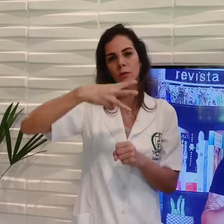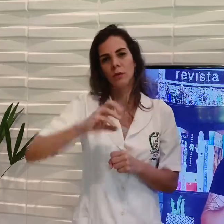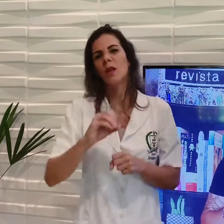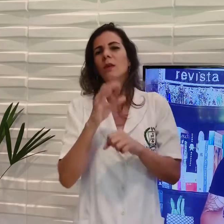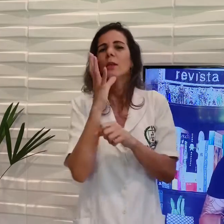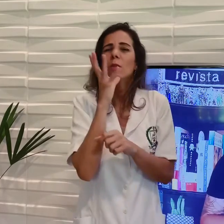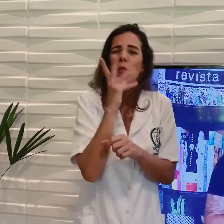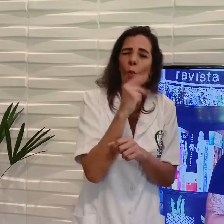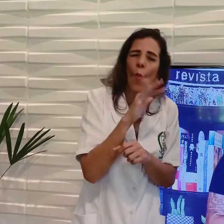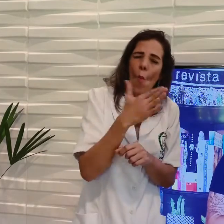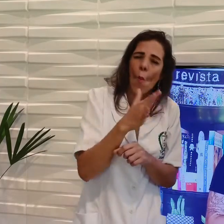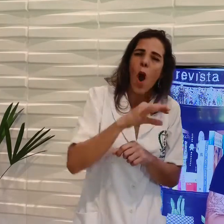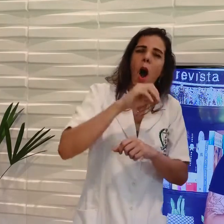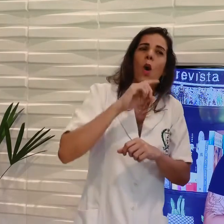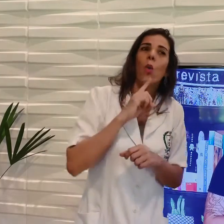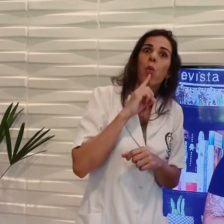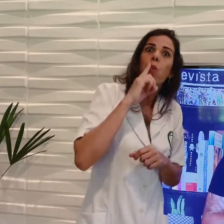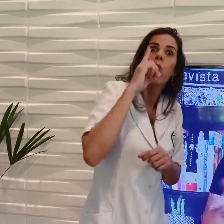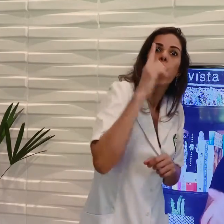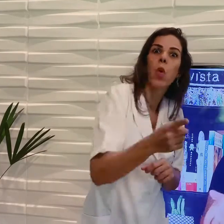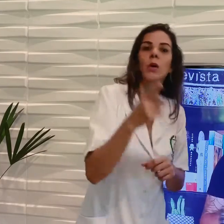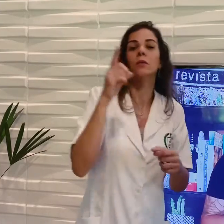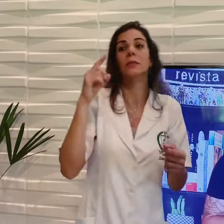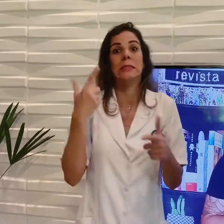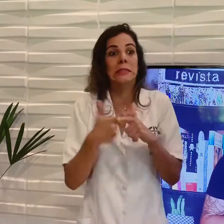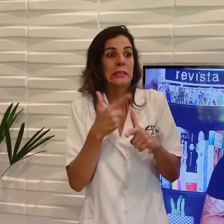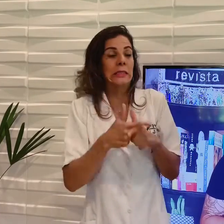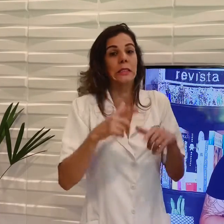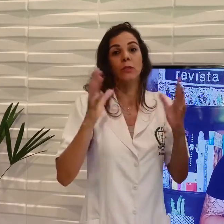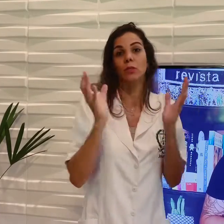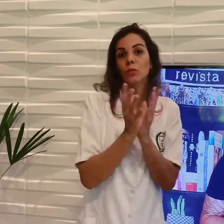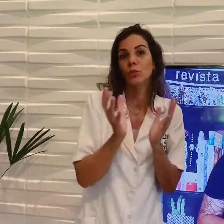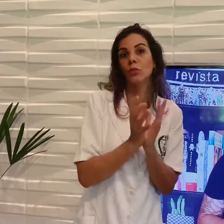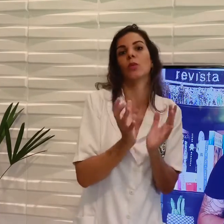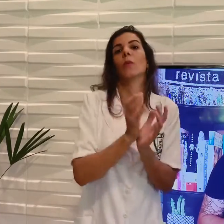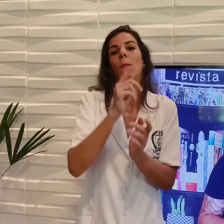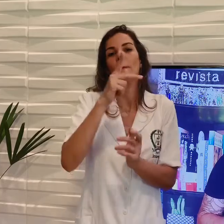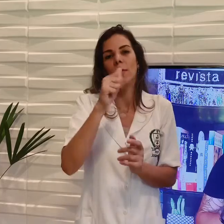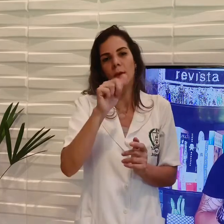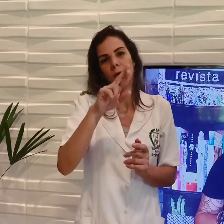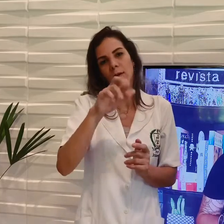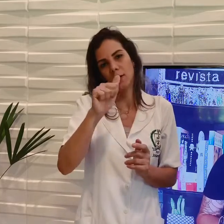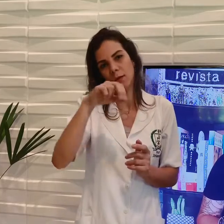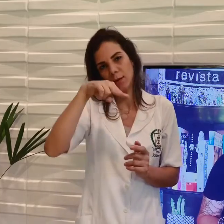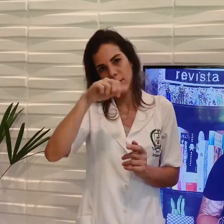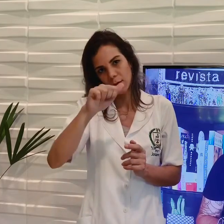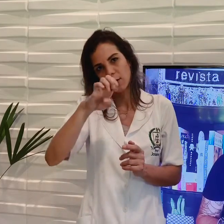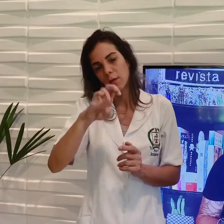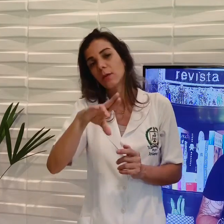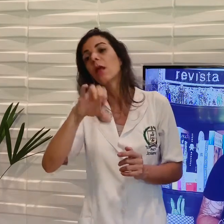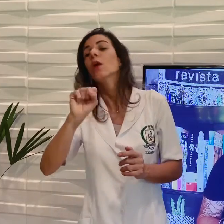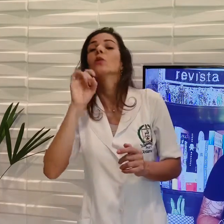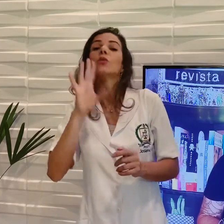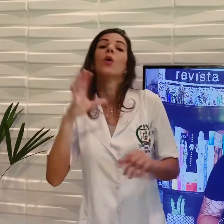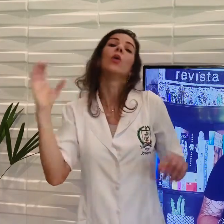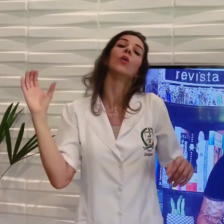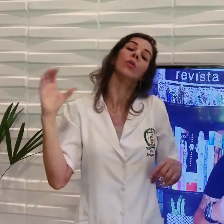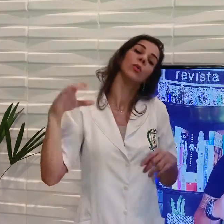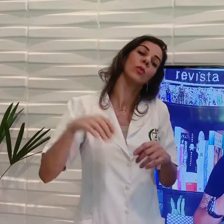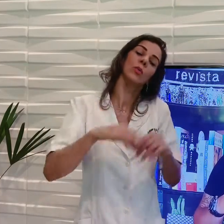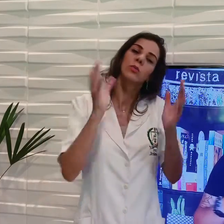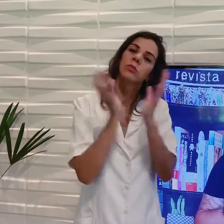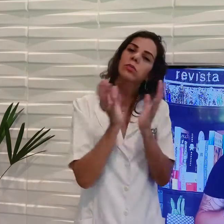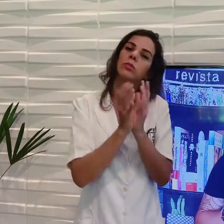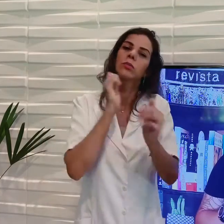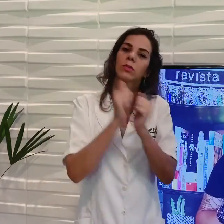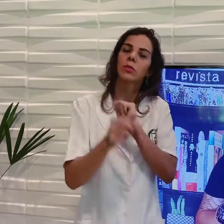que um ano inteiro e impactou muito o Campeonato Paranaense, como eu já falei aqui, vencido pelo Atlético. O campeonato, ele só foi voltar em dezembro, já no final do ano,